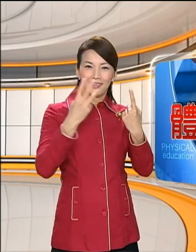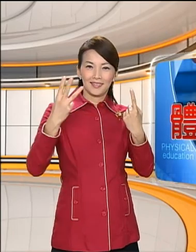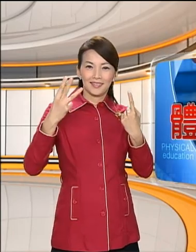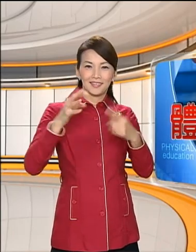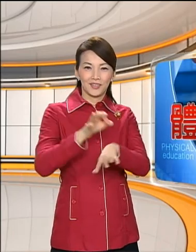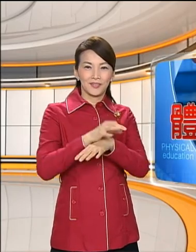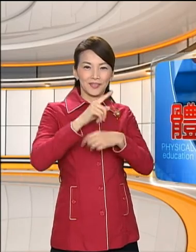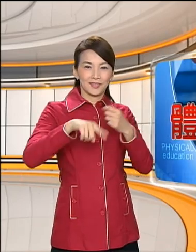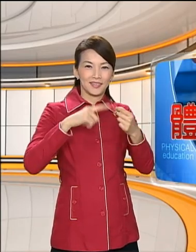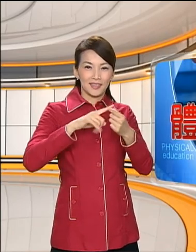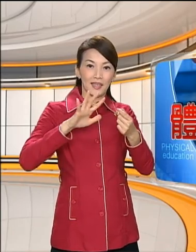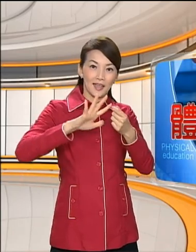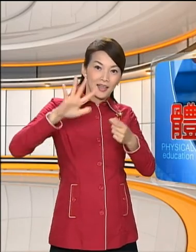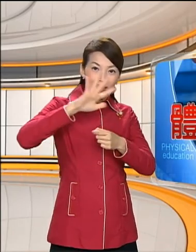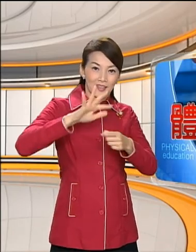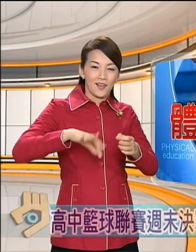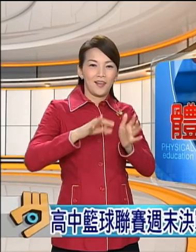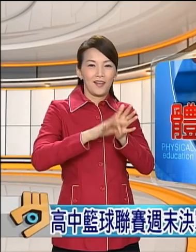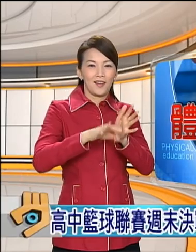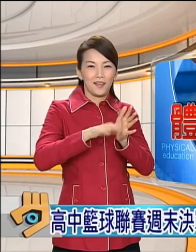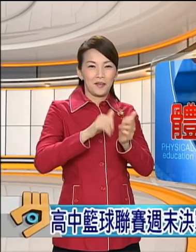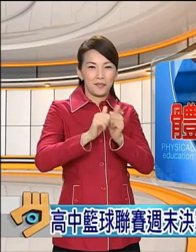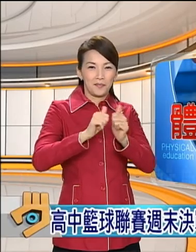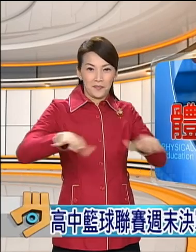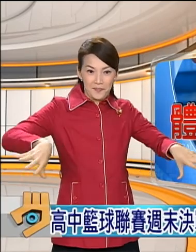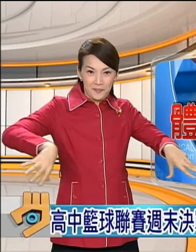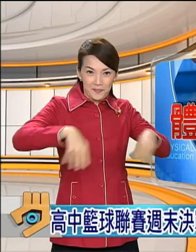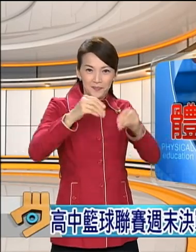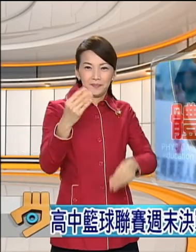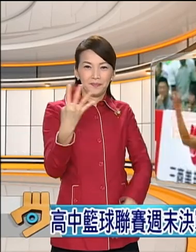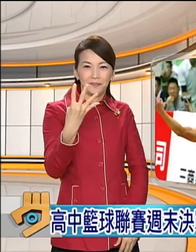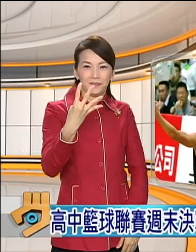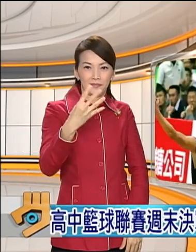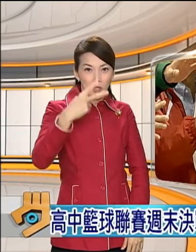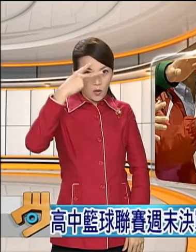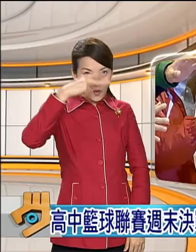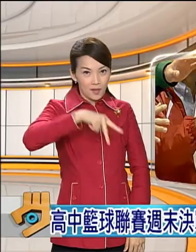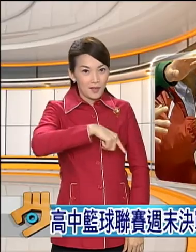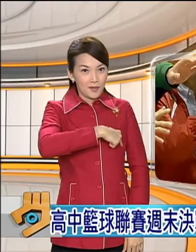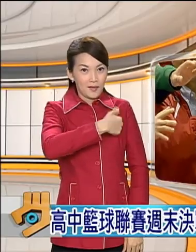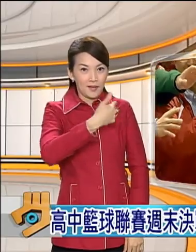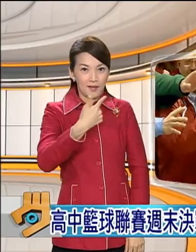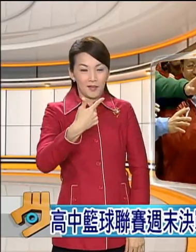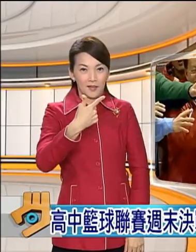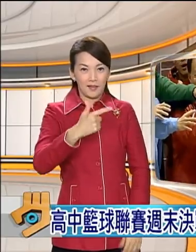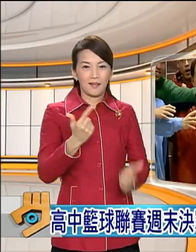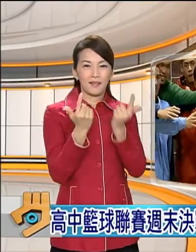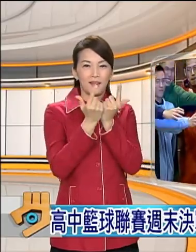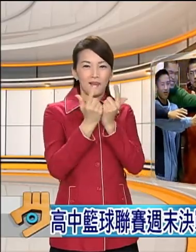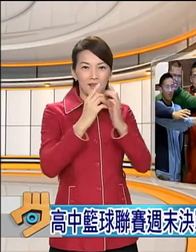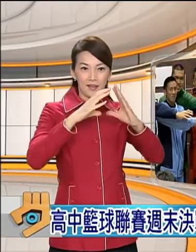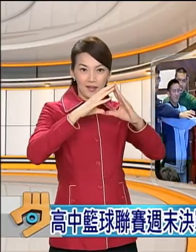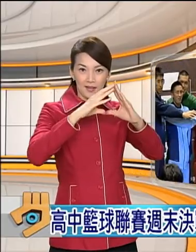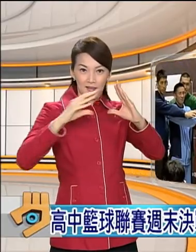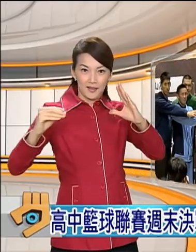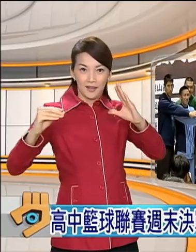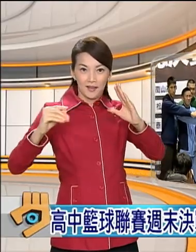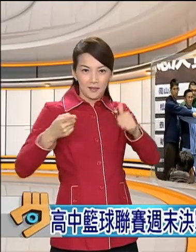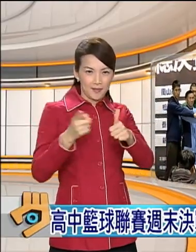103学年高中篮球联赛，这个周末就要在台北小巨蛋举行总决赛。